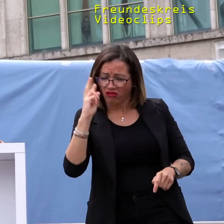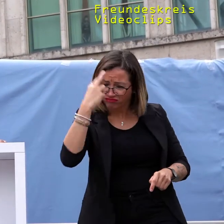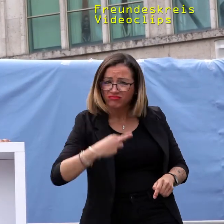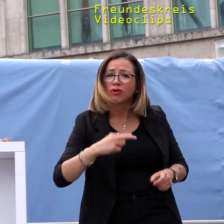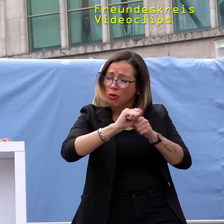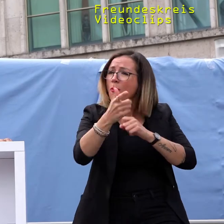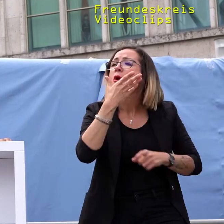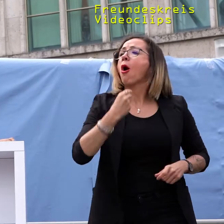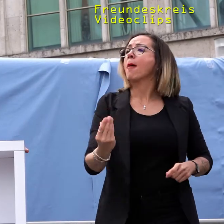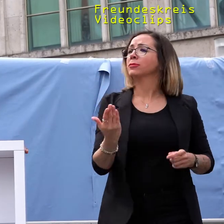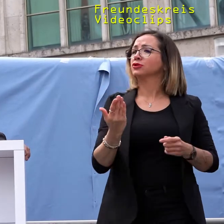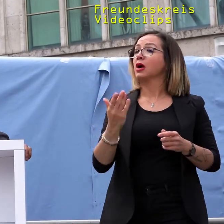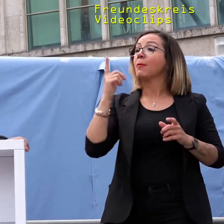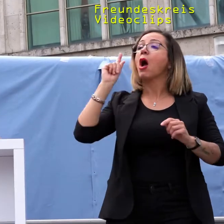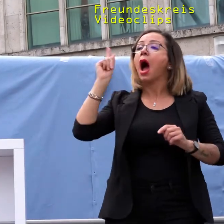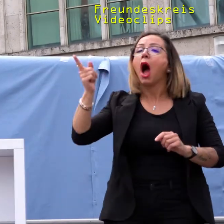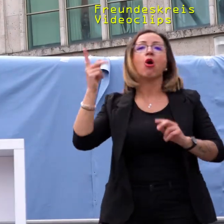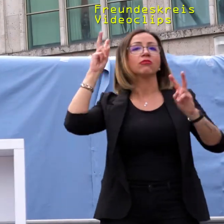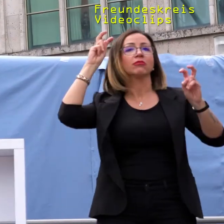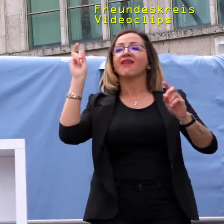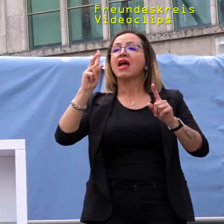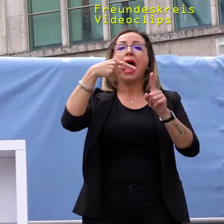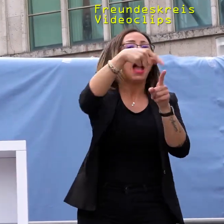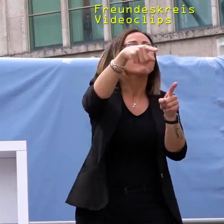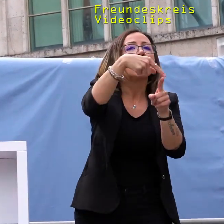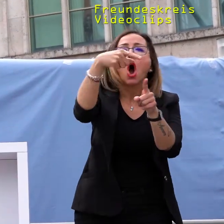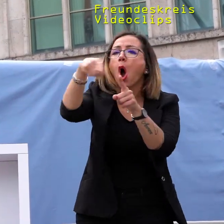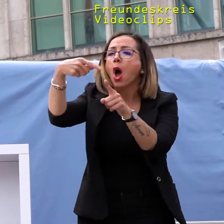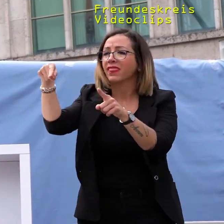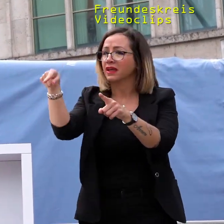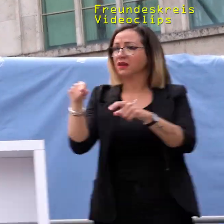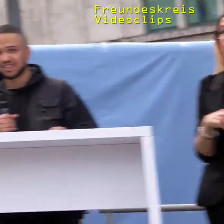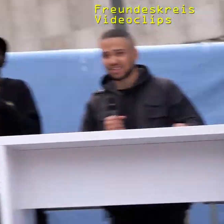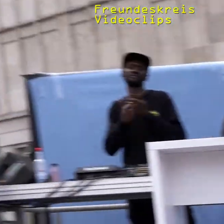die Interessen schwarzer Menschen in Deutschland einsetzen und lautstarken.